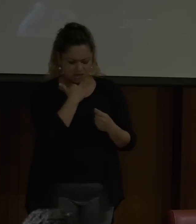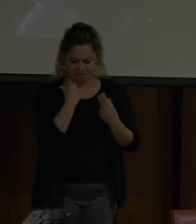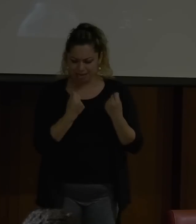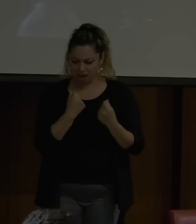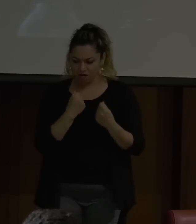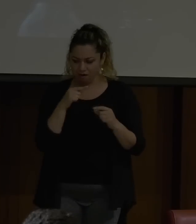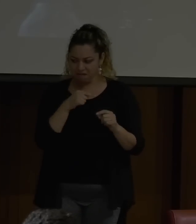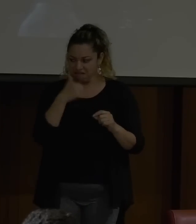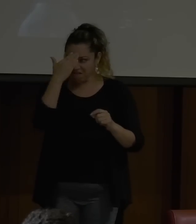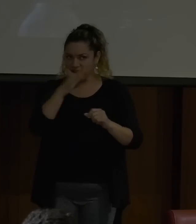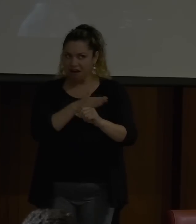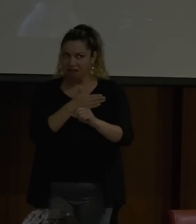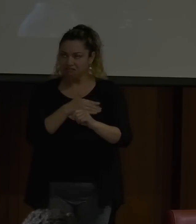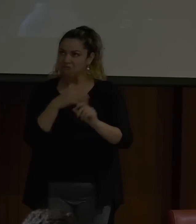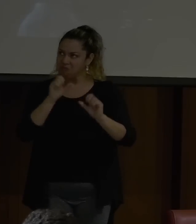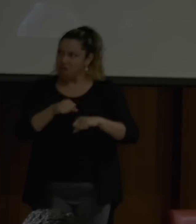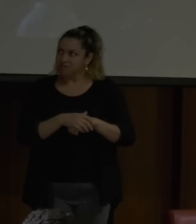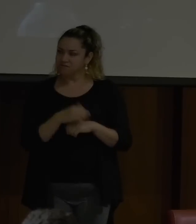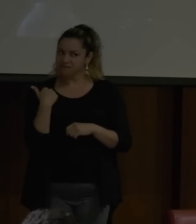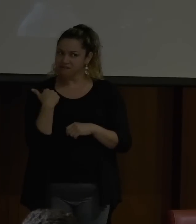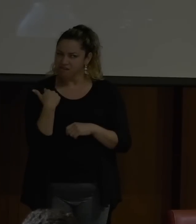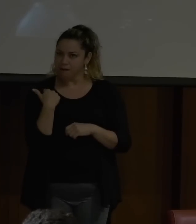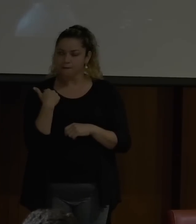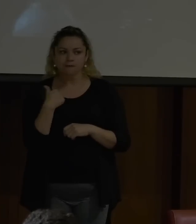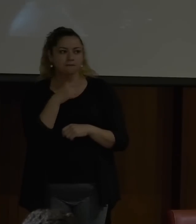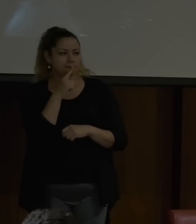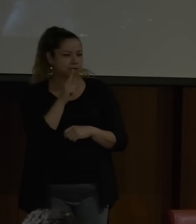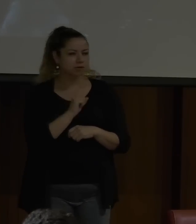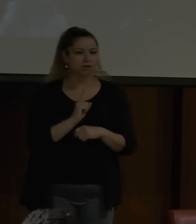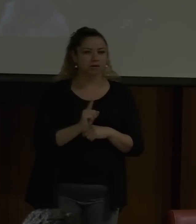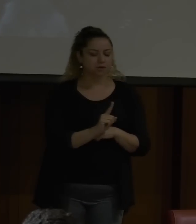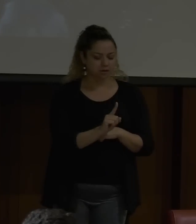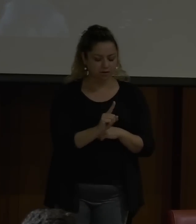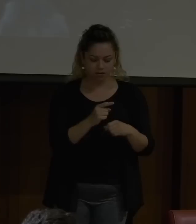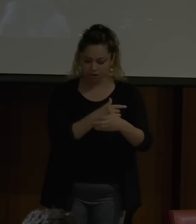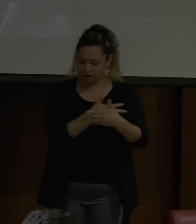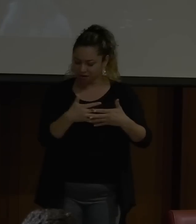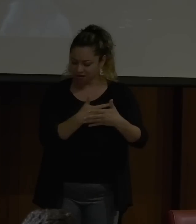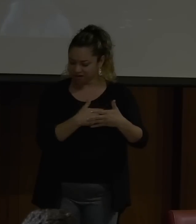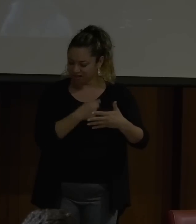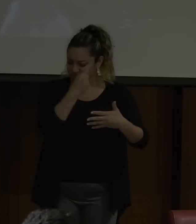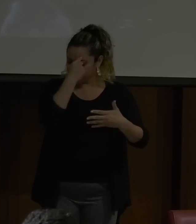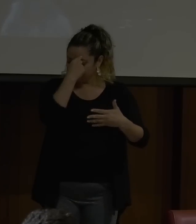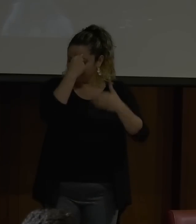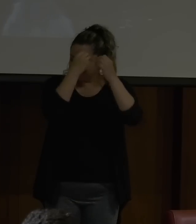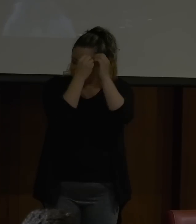del pasaje de regreso. Agarró la primera línea que le llegó espontánea a la cabeza y se dejó llevar por la